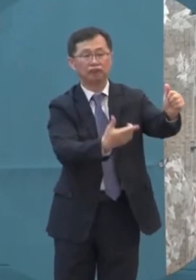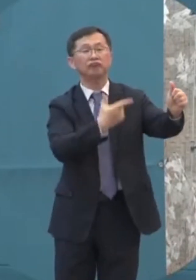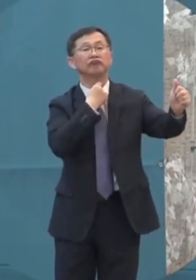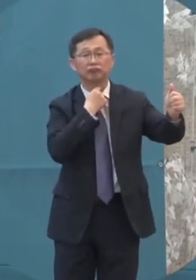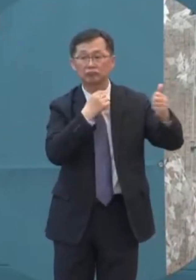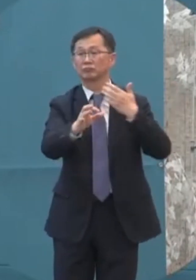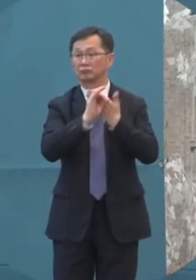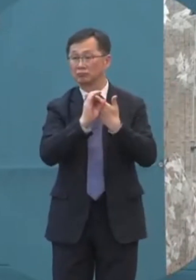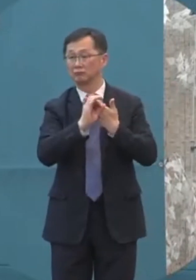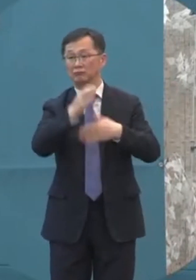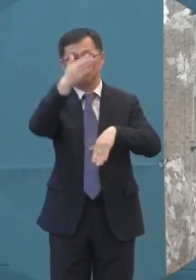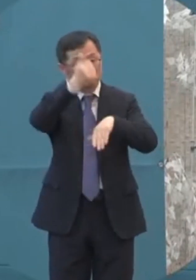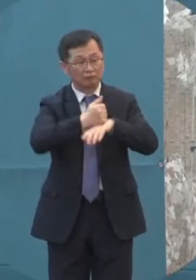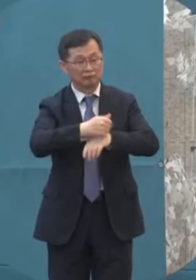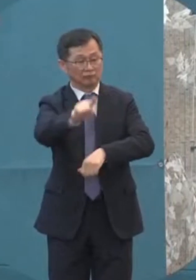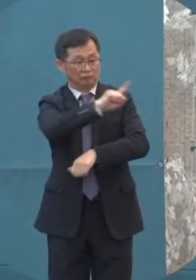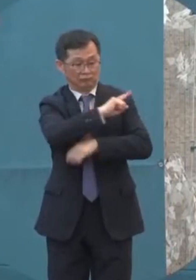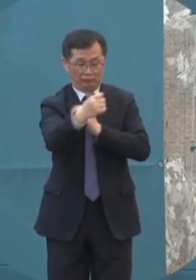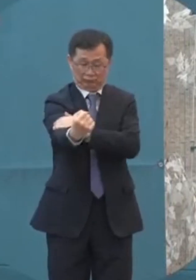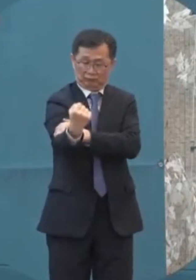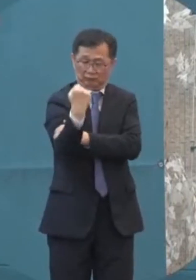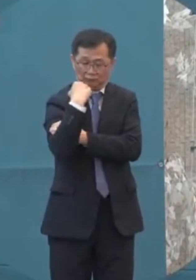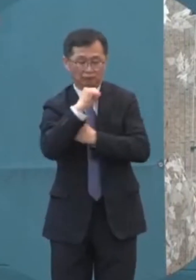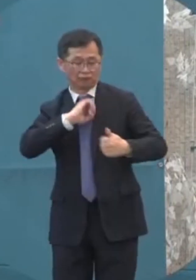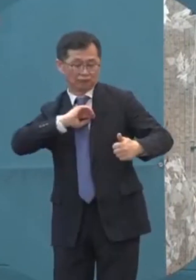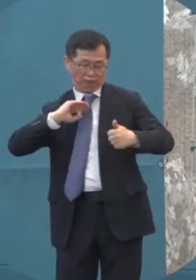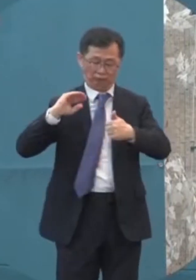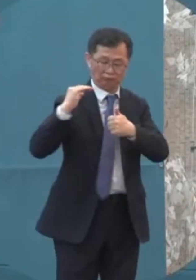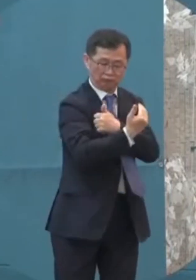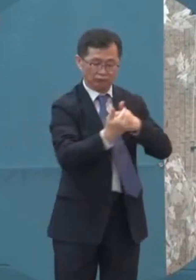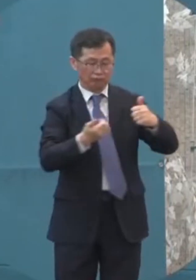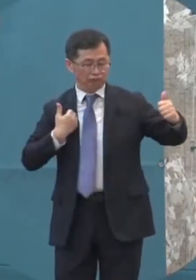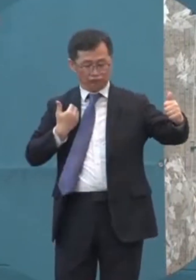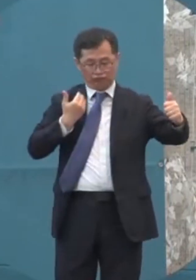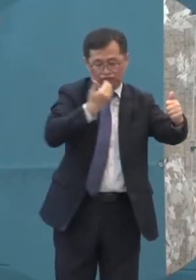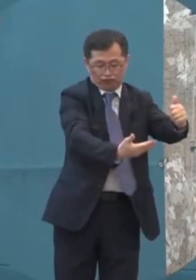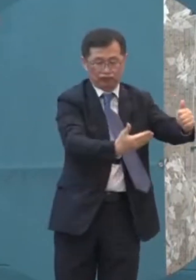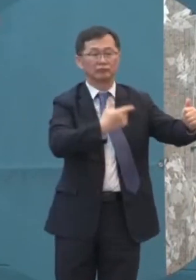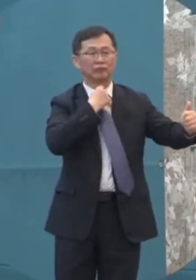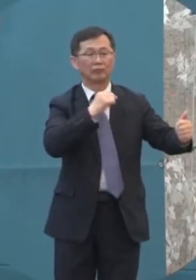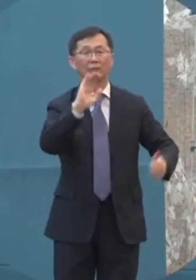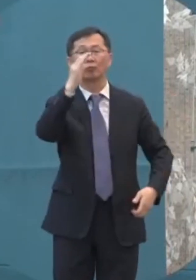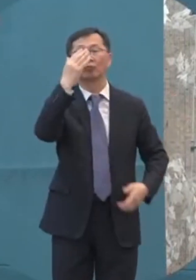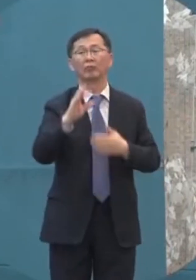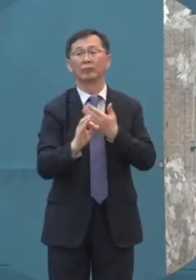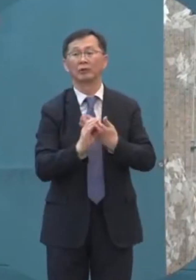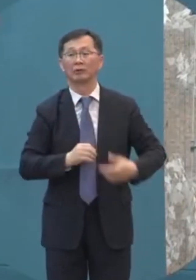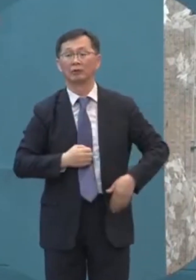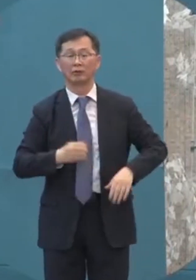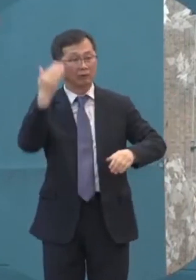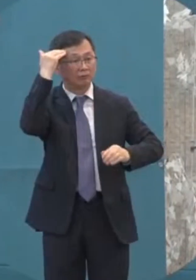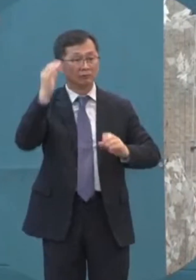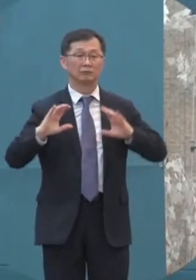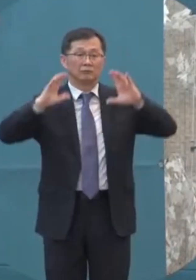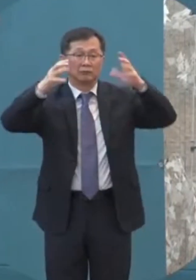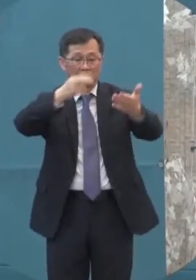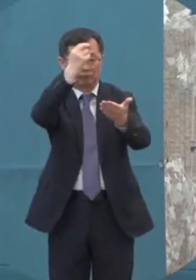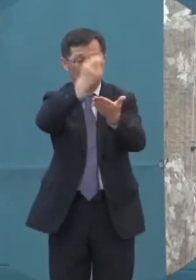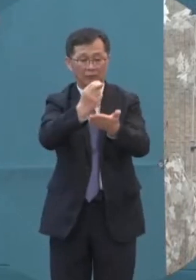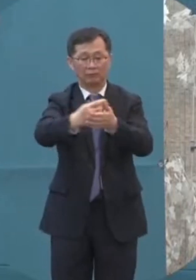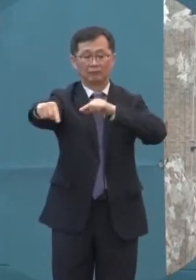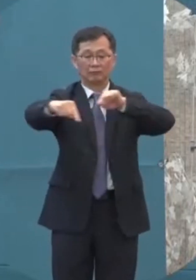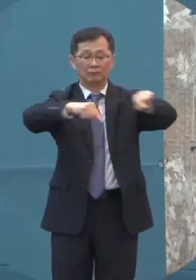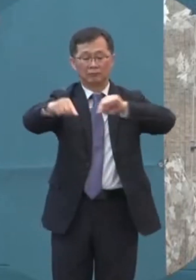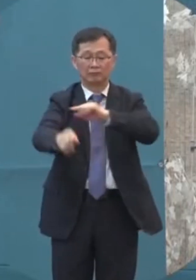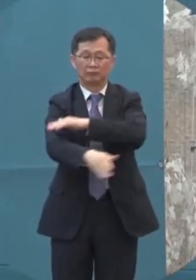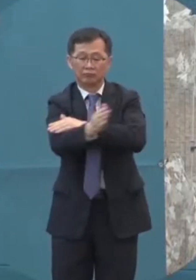그래서 최강의 방탄복을 입히겠다. 그렇게 되면 대한민국의 법치주의는 어떻게